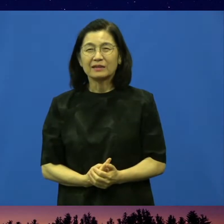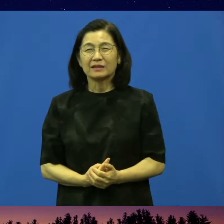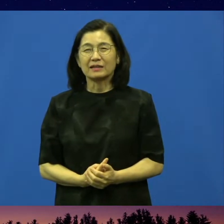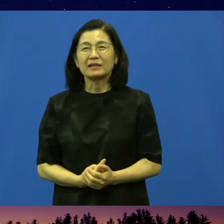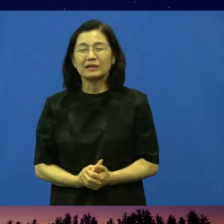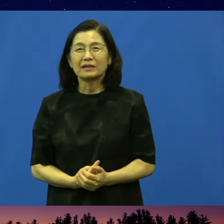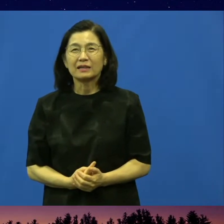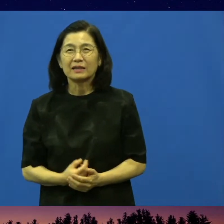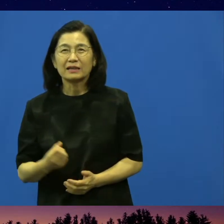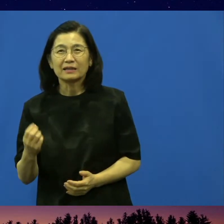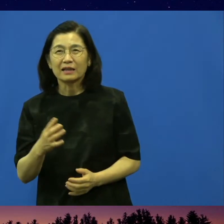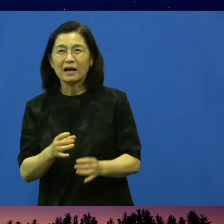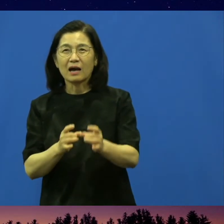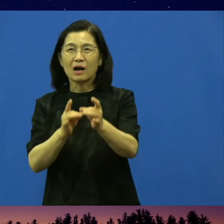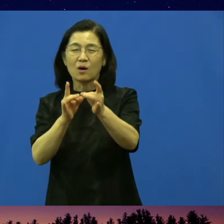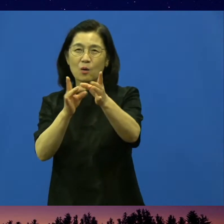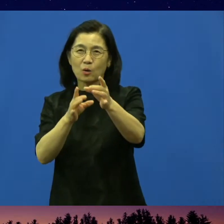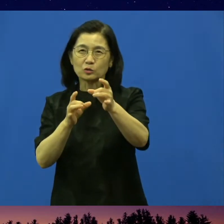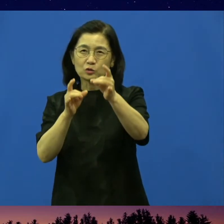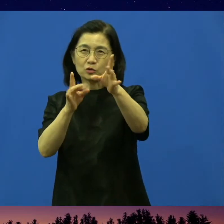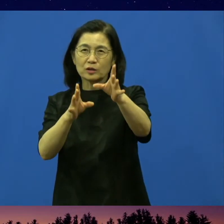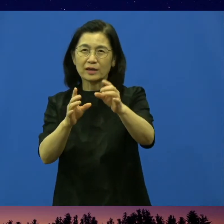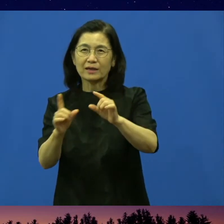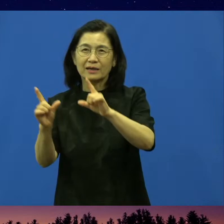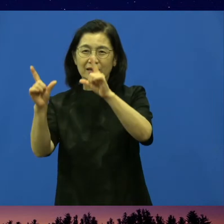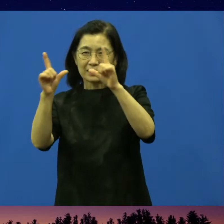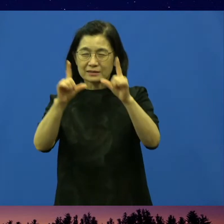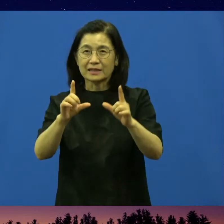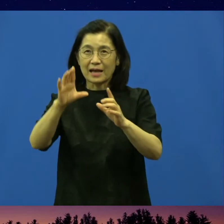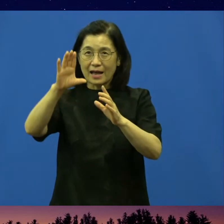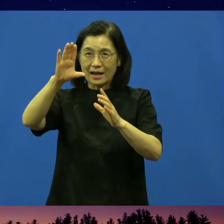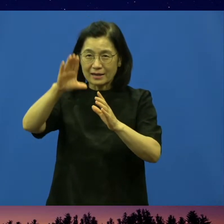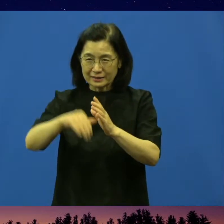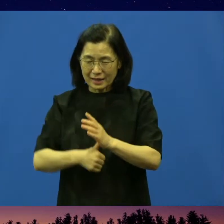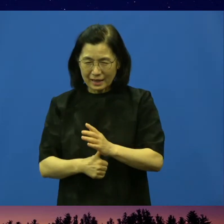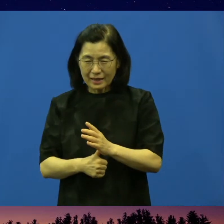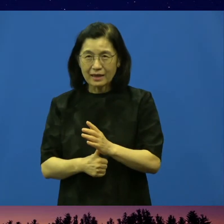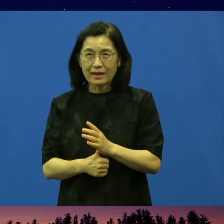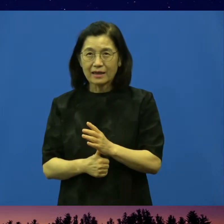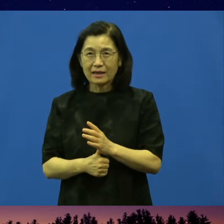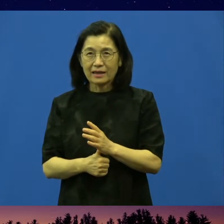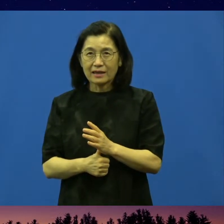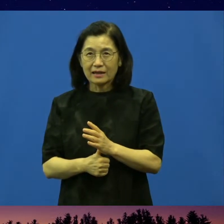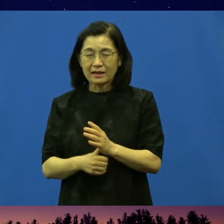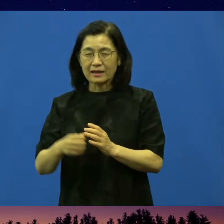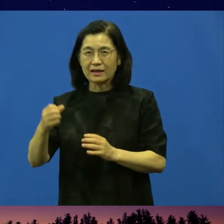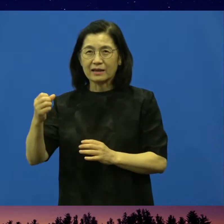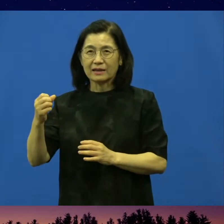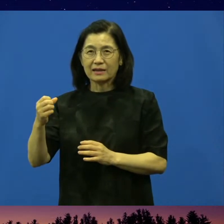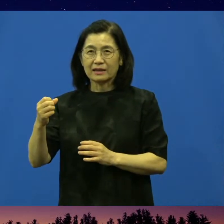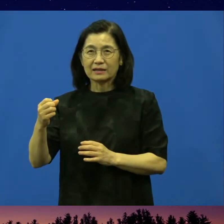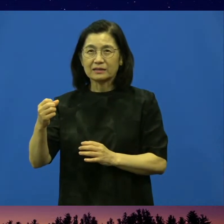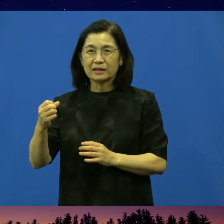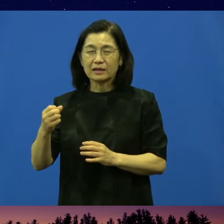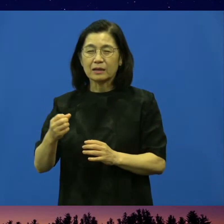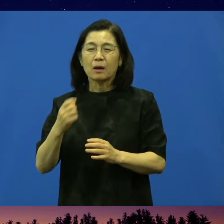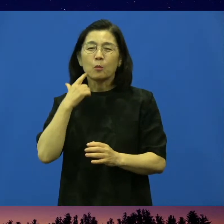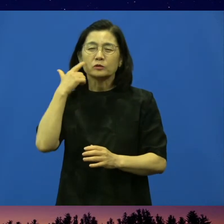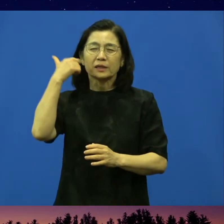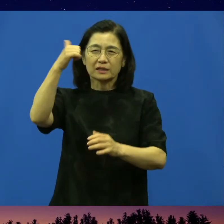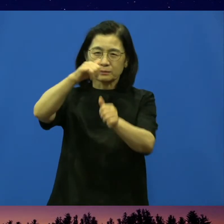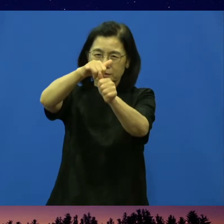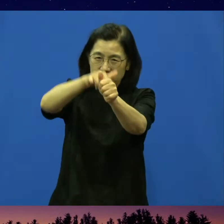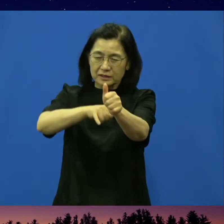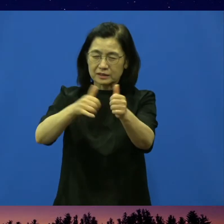일들은 제가 호주에 있었을 때도 했는데 여기 와서 오랫동안 이제 끊겨 있는 것을 다시 회복시키고 이제 목회자들 세우는